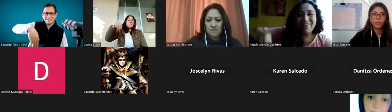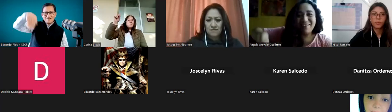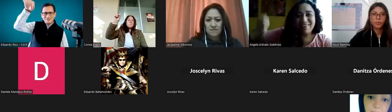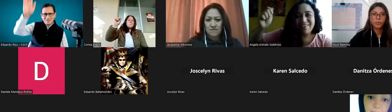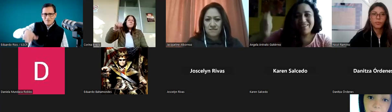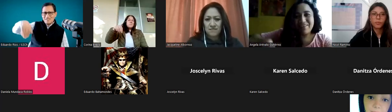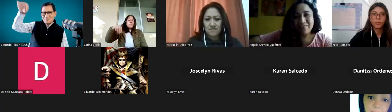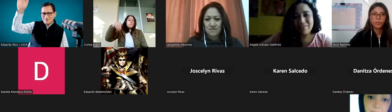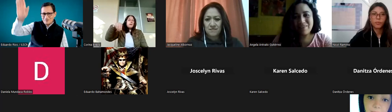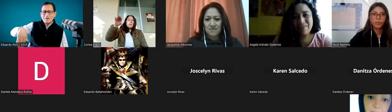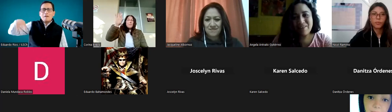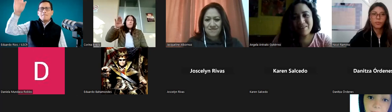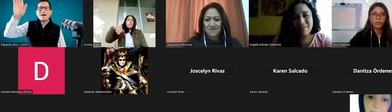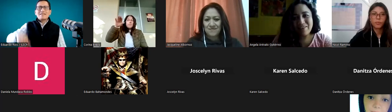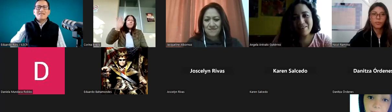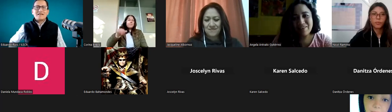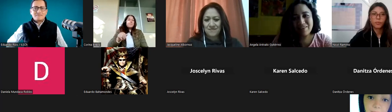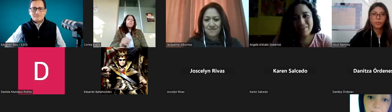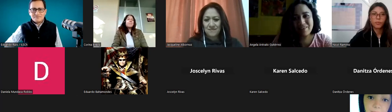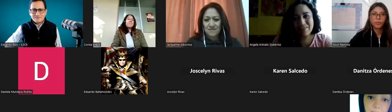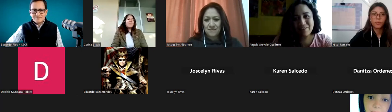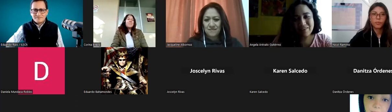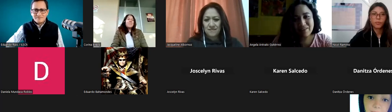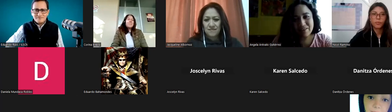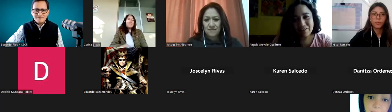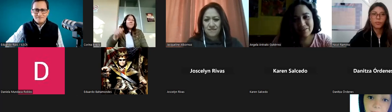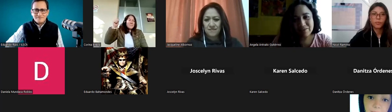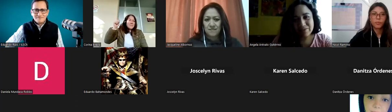Ya, ¿cierto? Estamos pintando. Martillar.